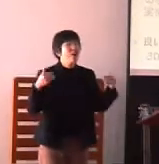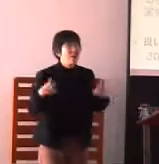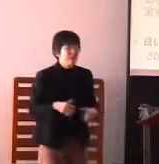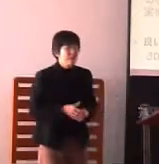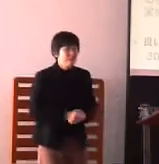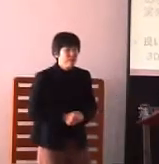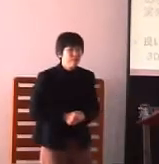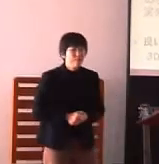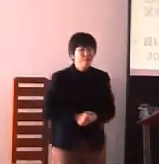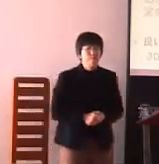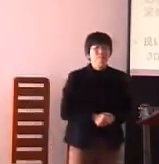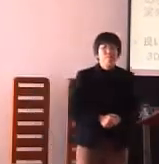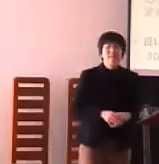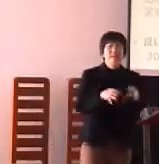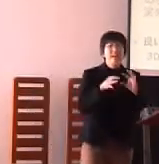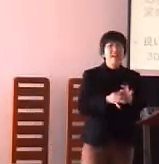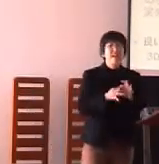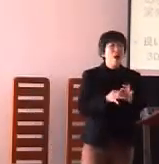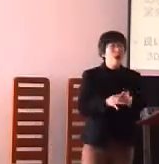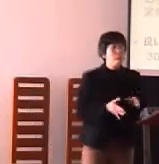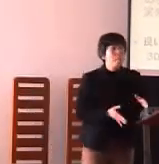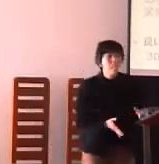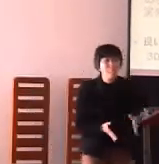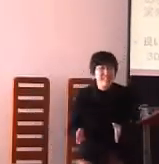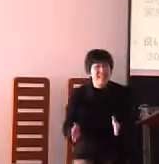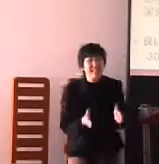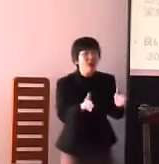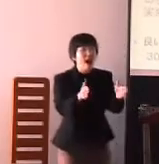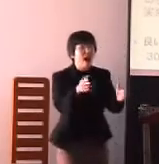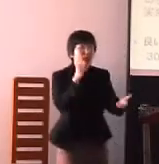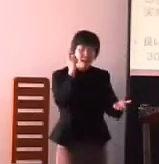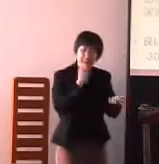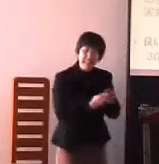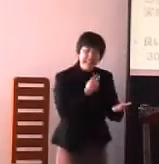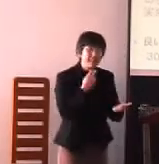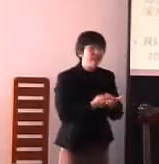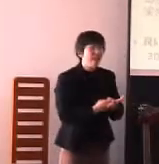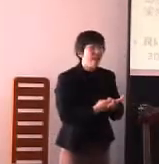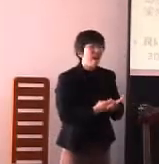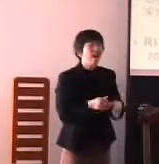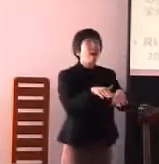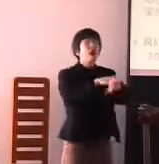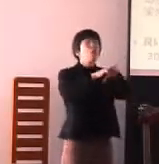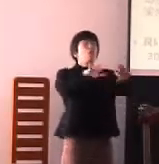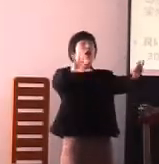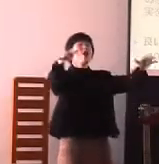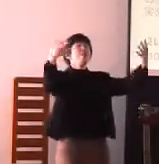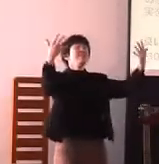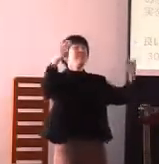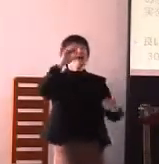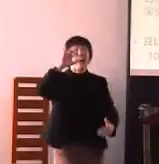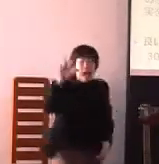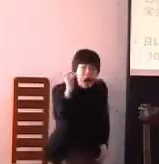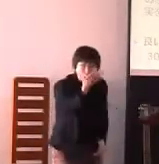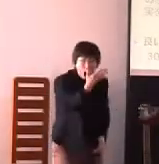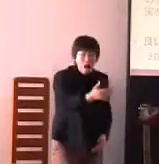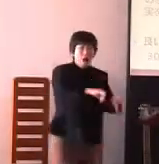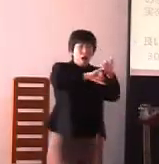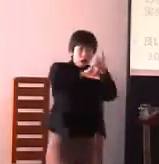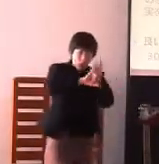は絶対にはで、成長できませんけれども大切に大切に